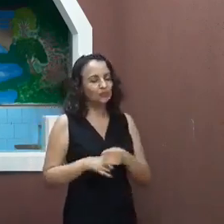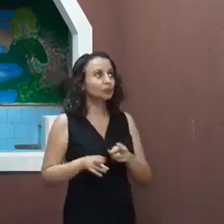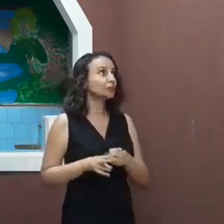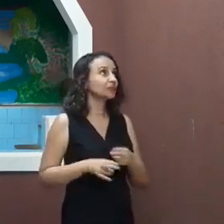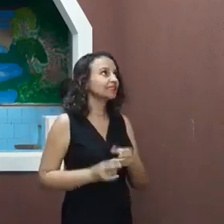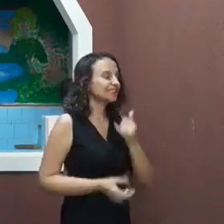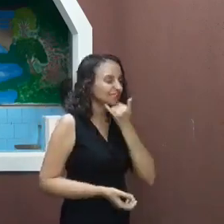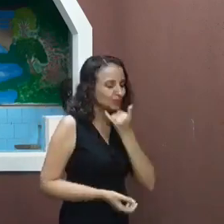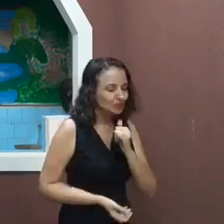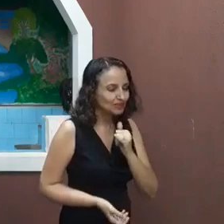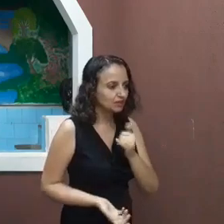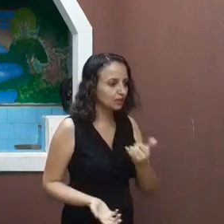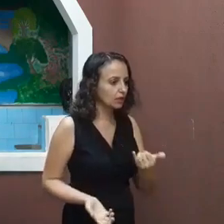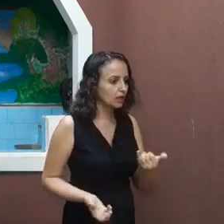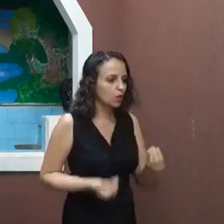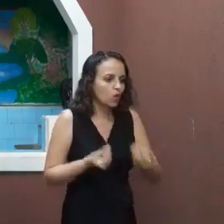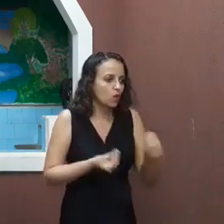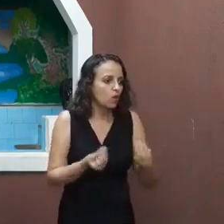Pastor, mas